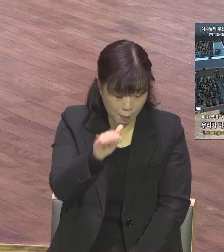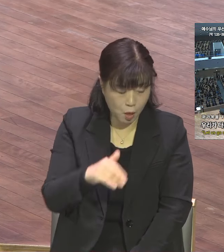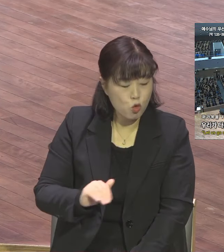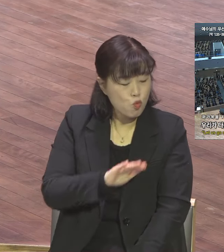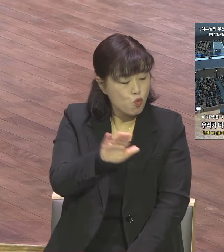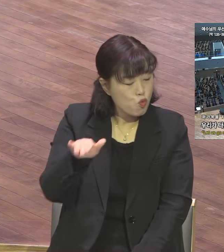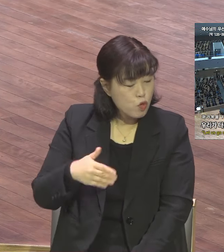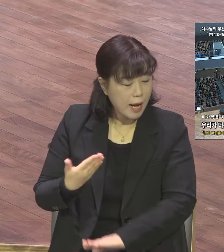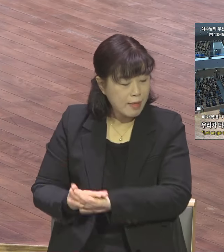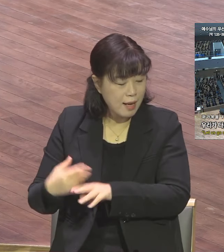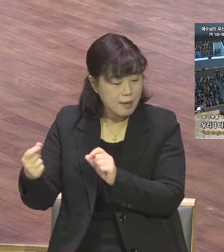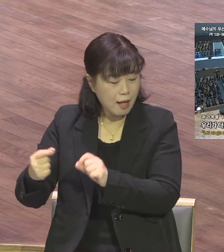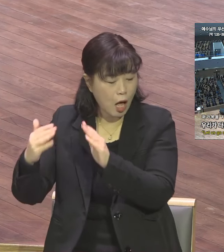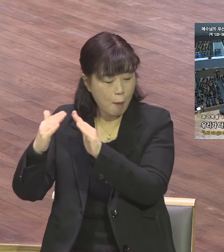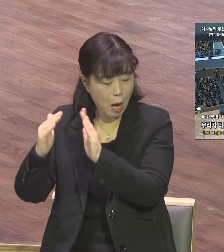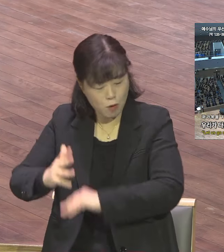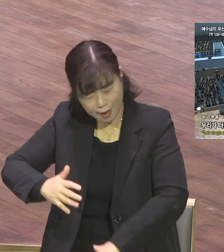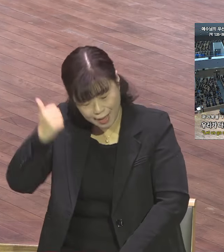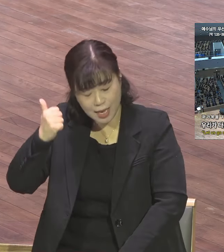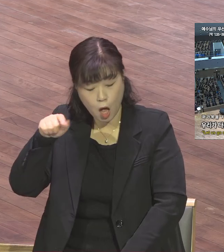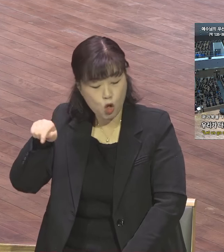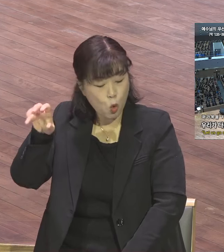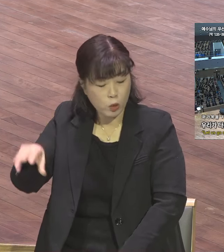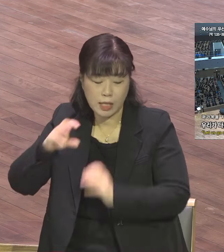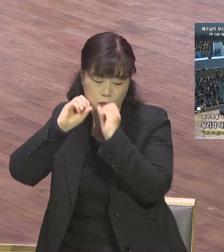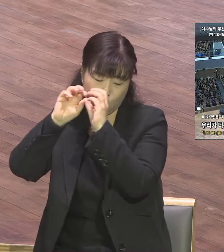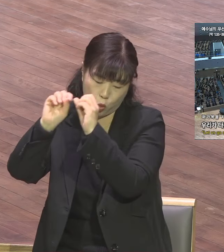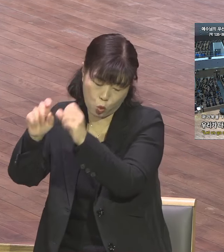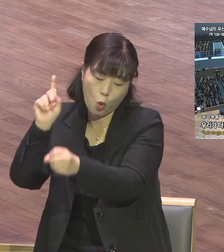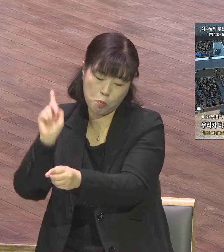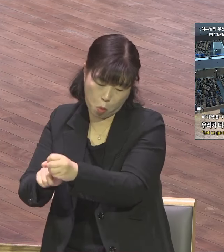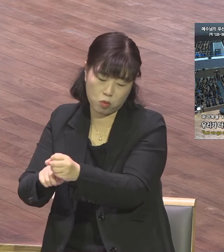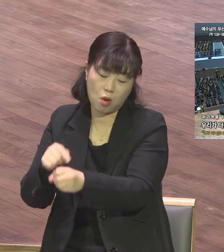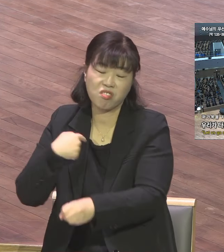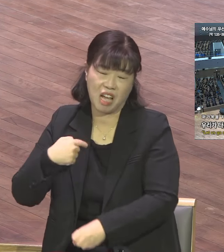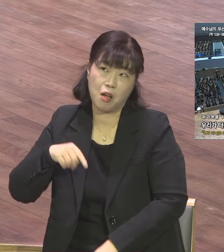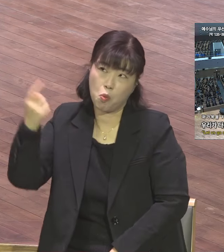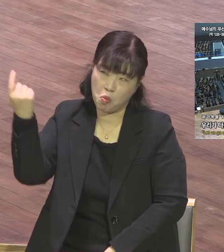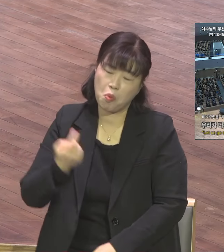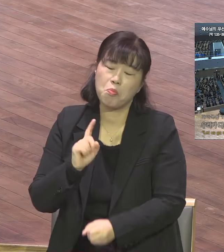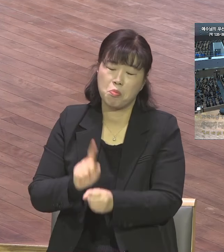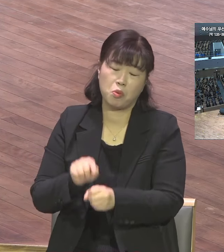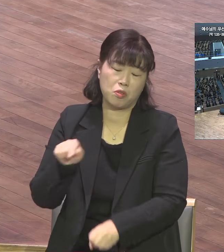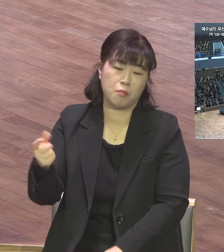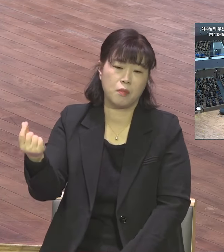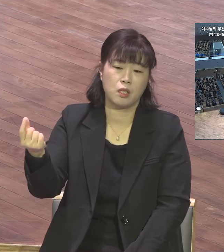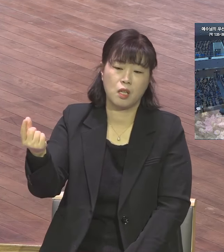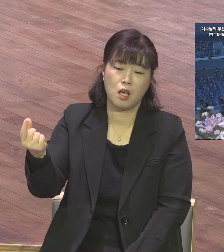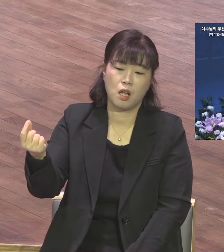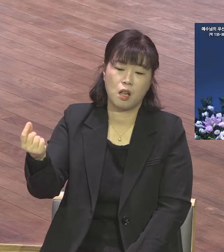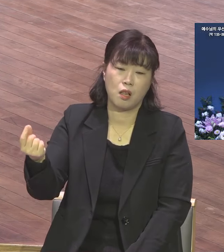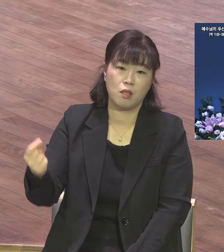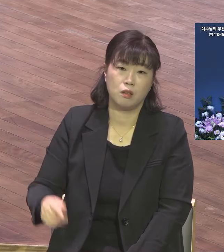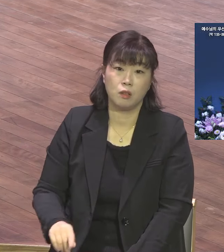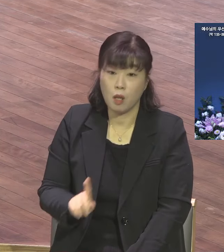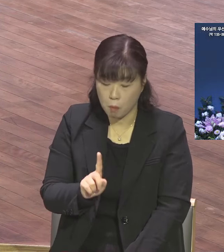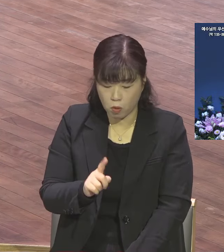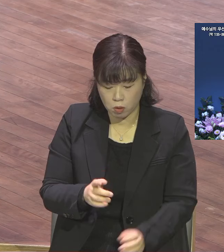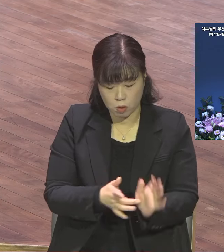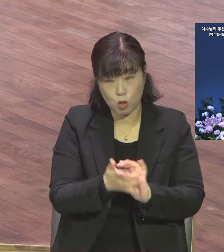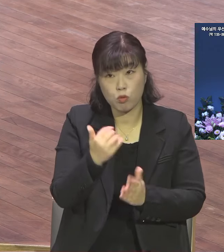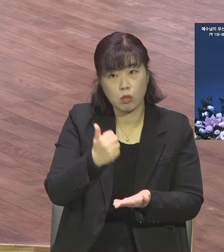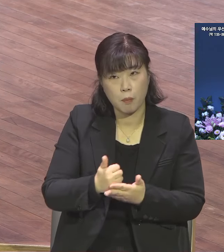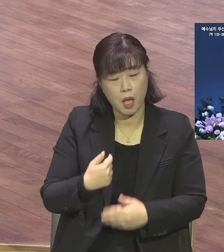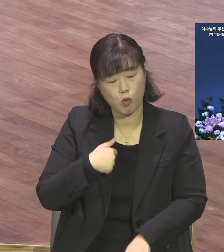가자. 거기서도 전도하려니 내가 이를 위하여 왔노라 그랬어요. 전도하러 왔다니까요.